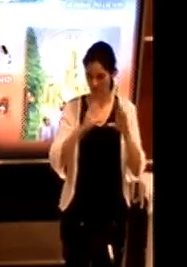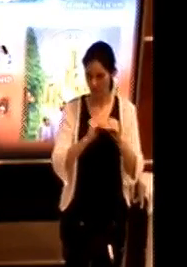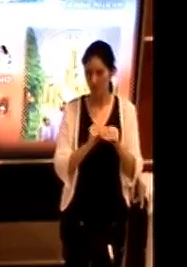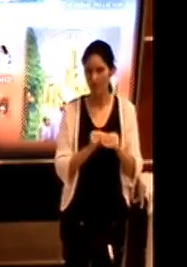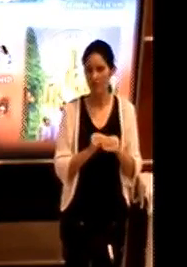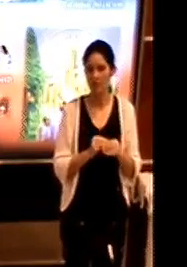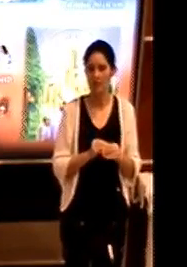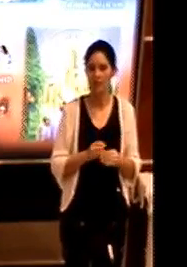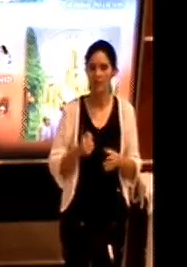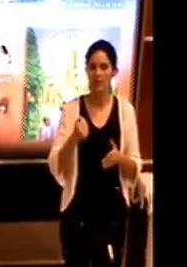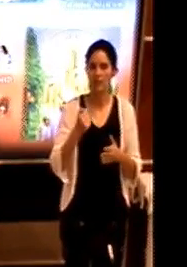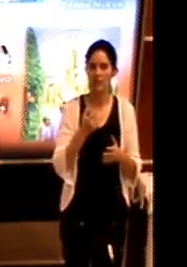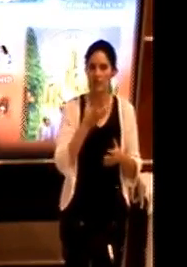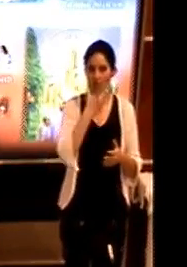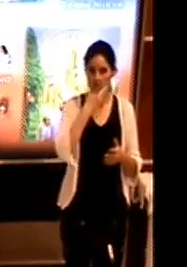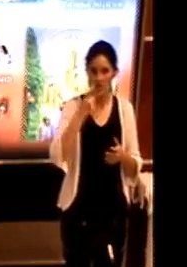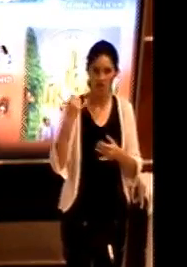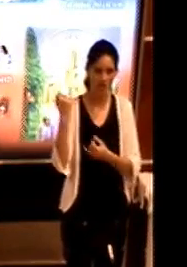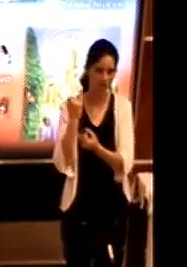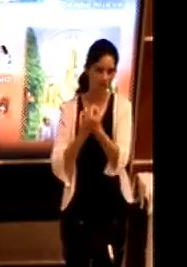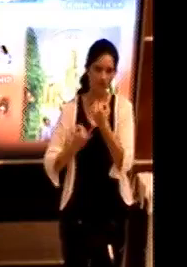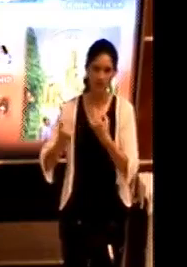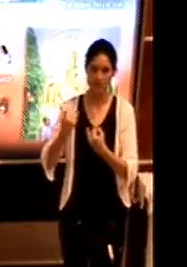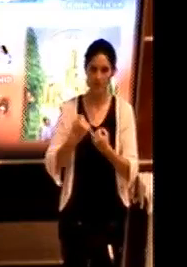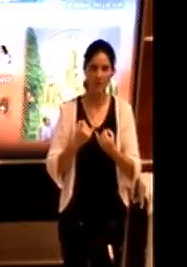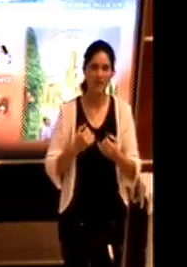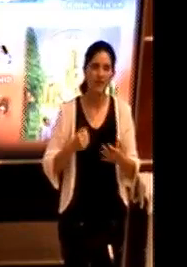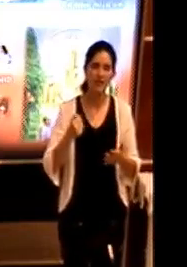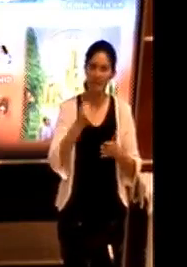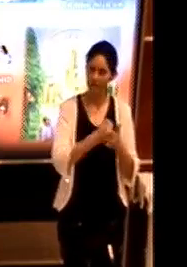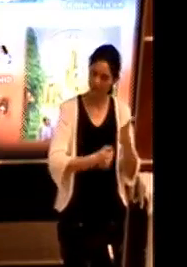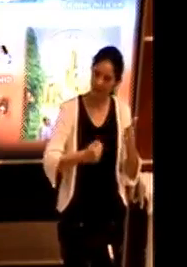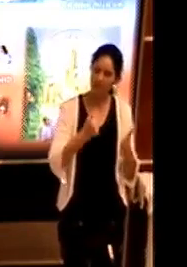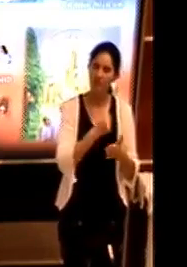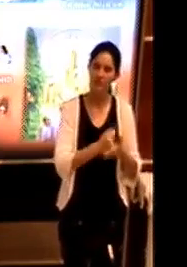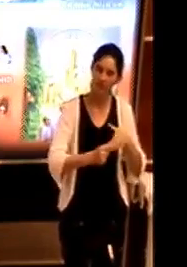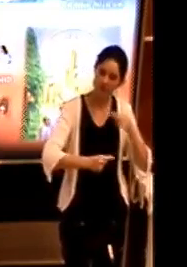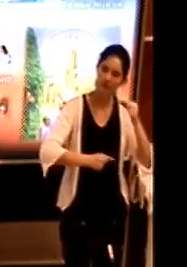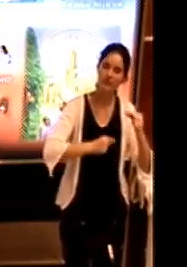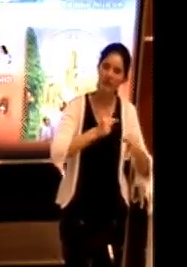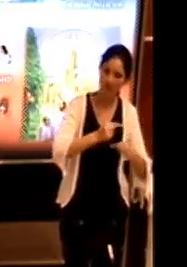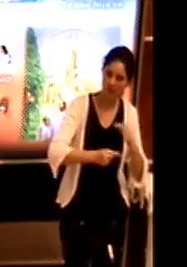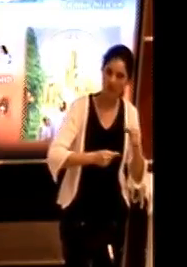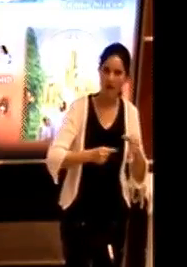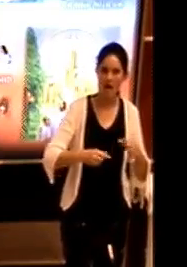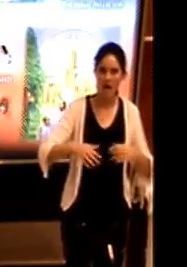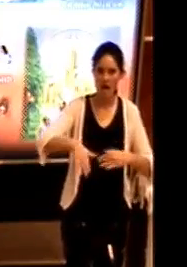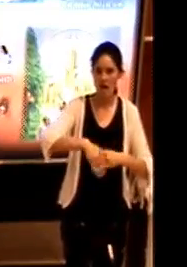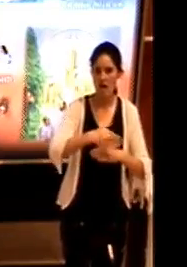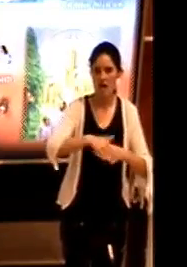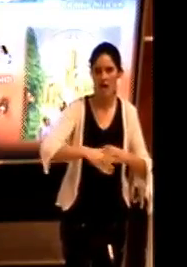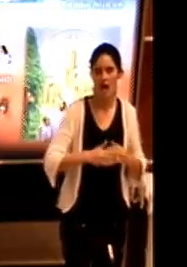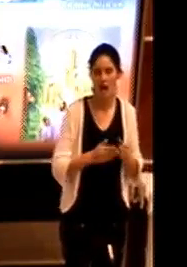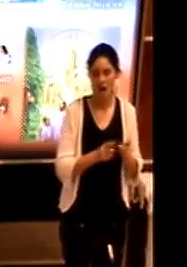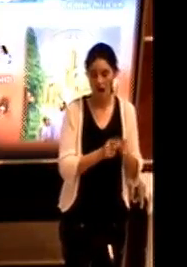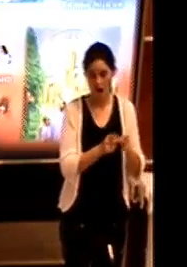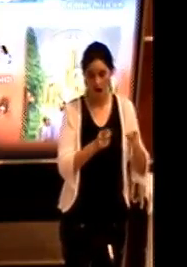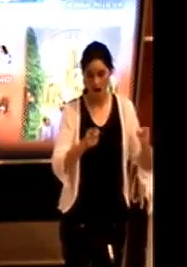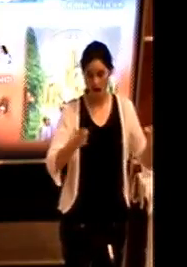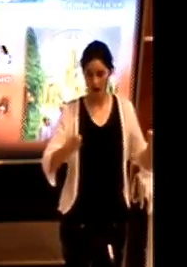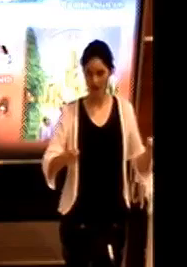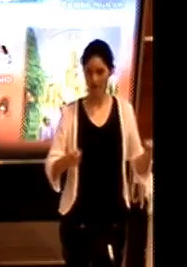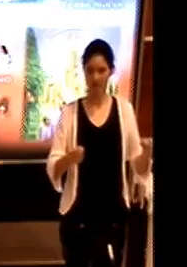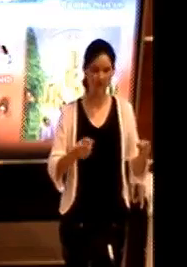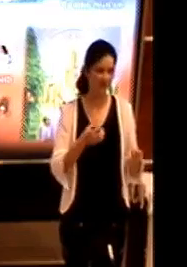en la lucha, sigue en el camino angosto. El camino ancho es para los perdidos. El